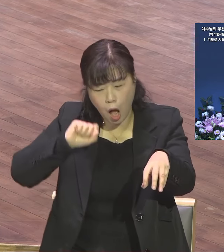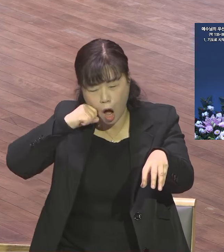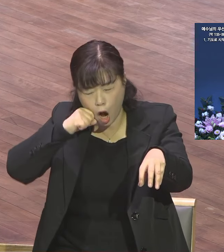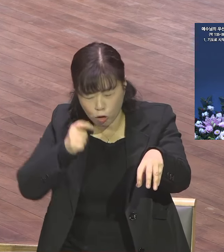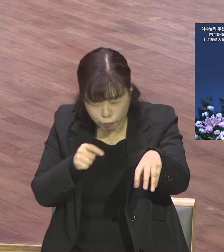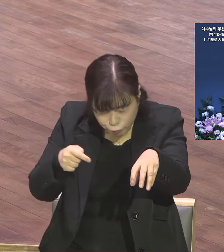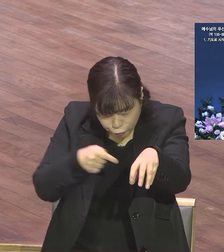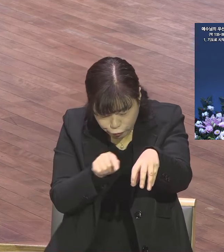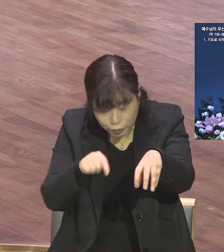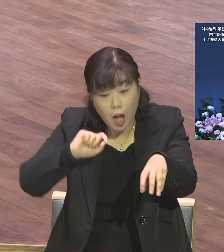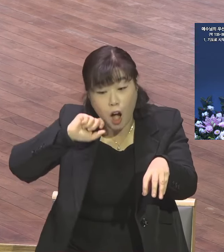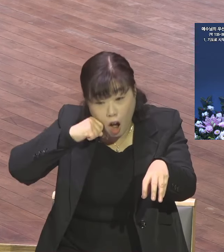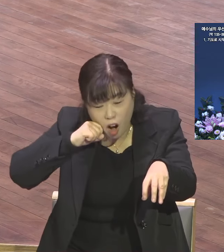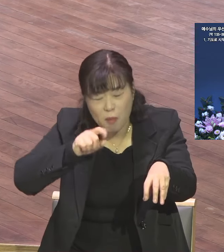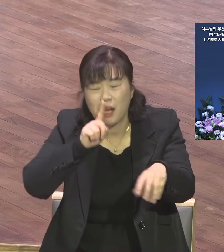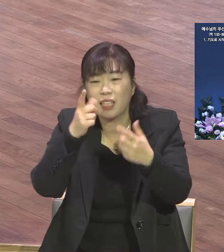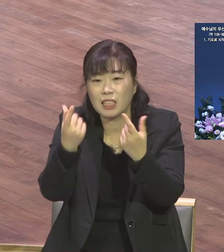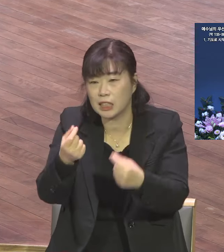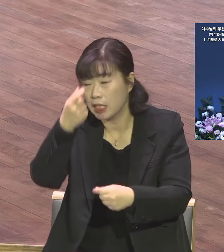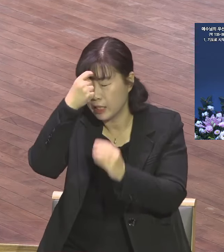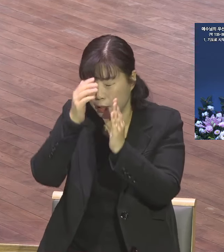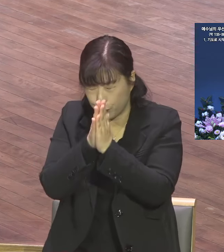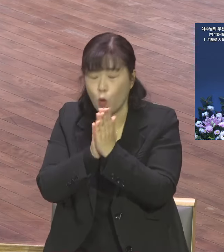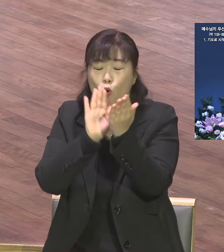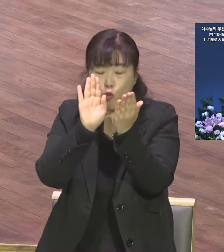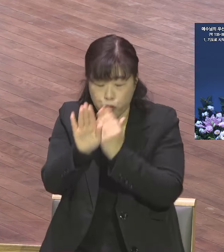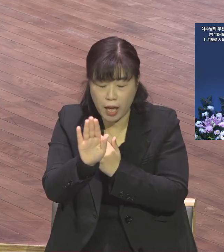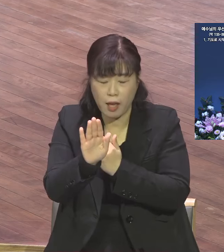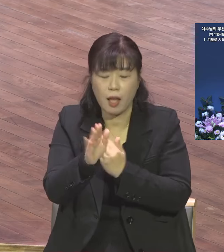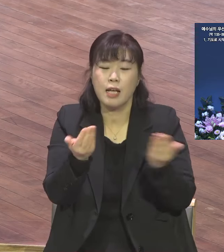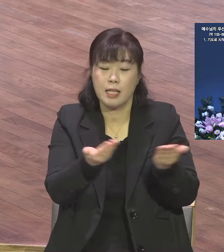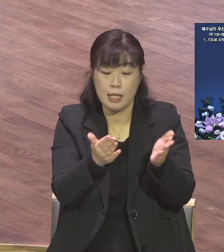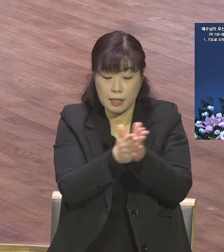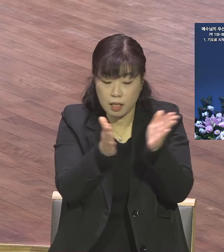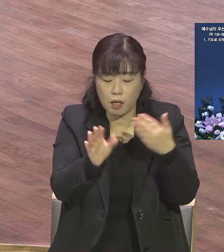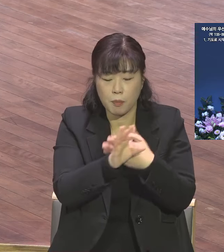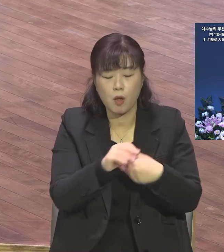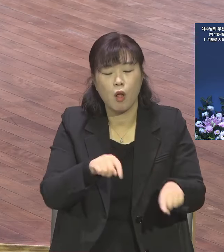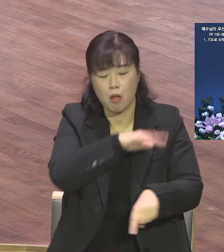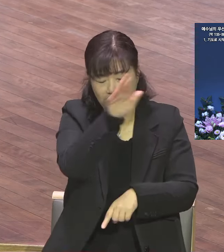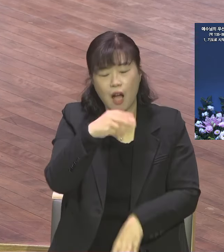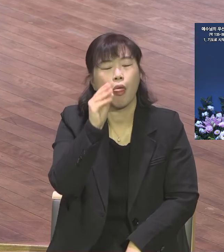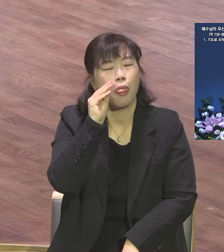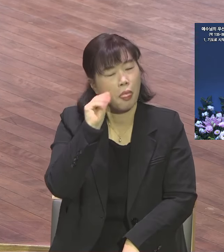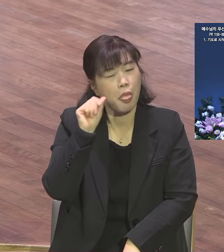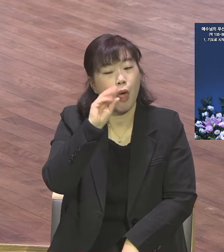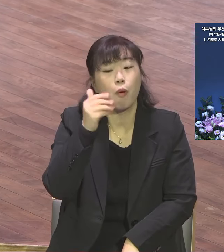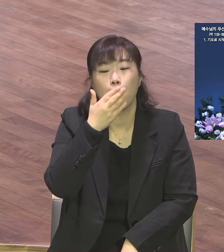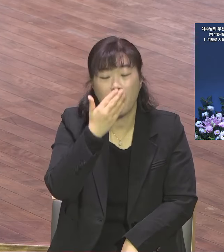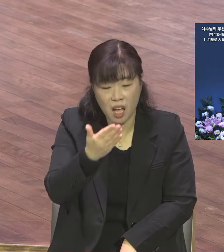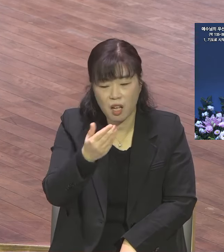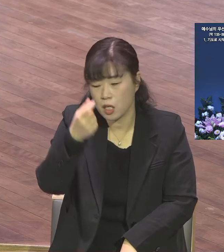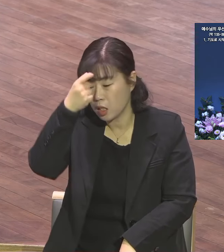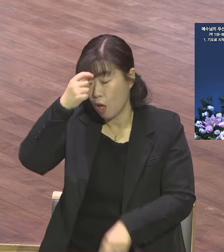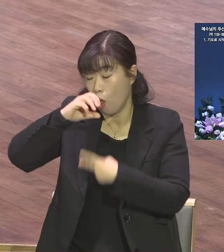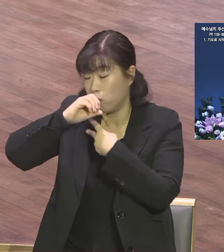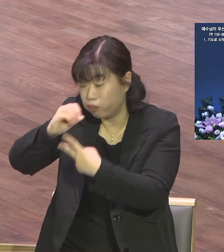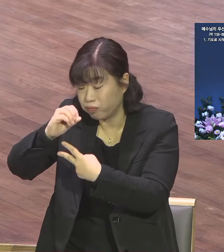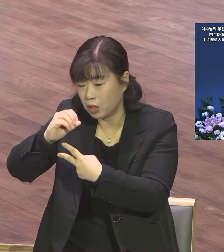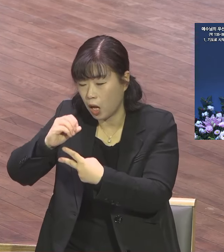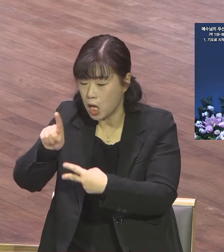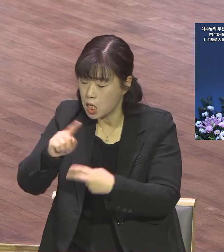사람마다 하는 것마다 모든 무시기도지요. 어? 무시기도지요. 무시기도. 어? 운동하는 분들은 주여 잘 돼가야 젖이